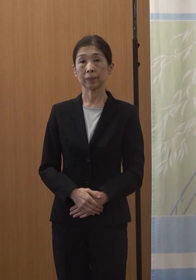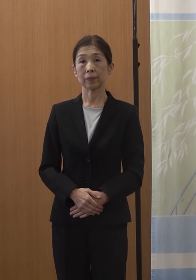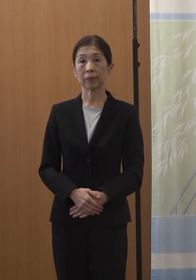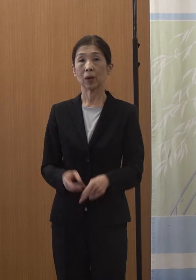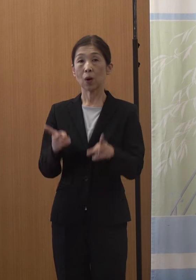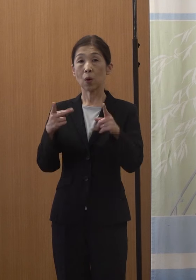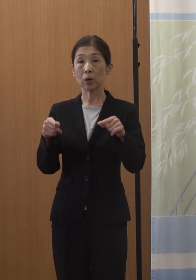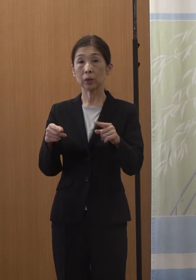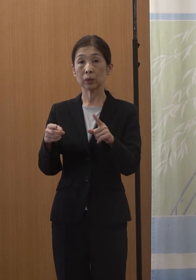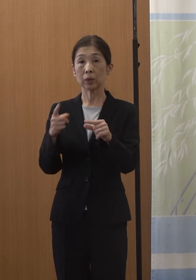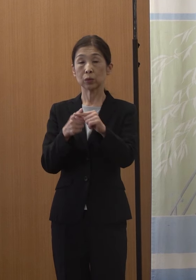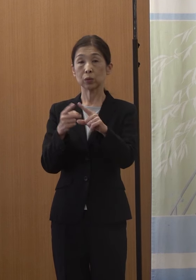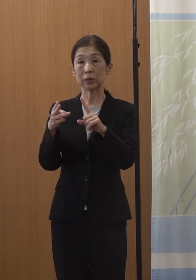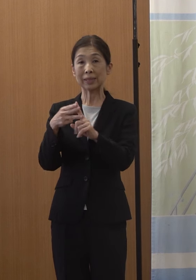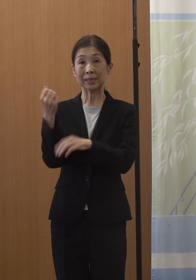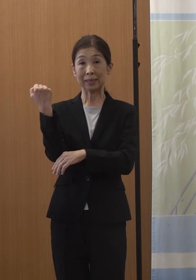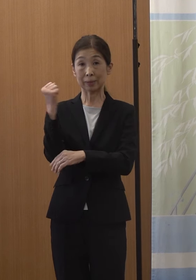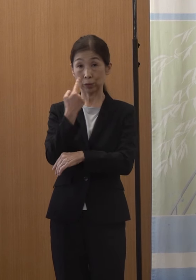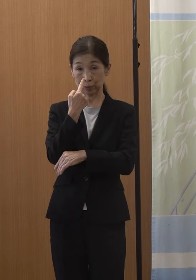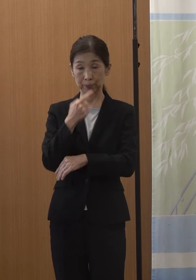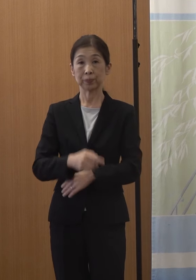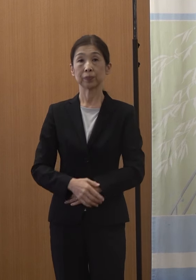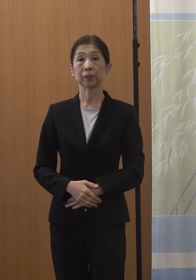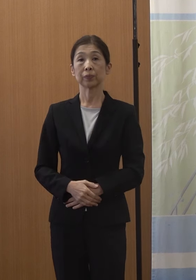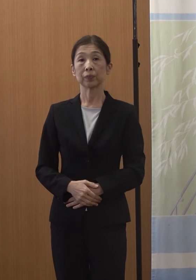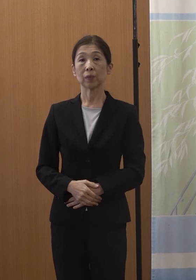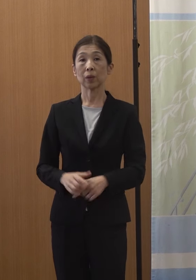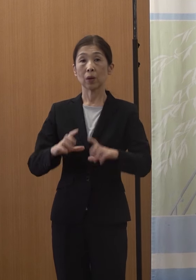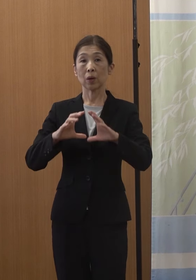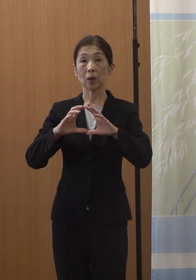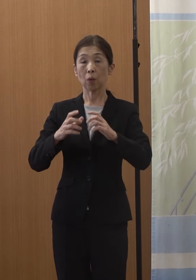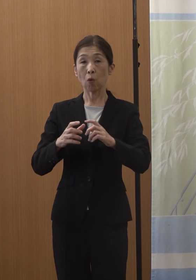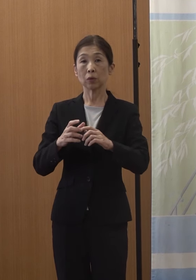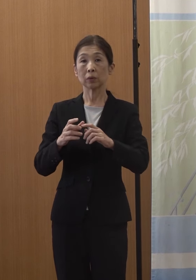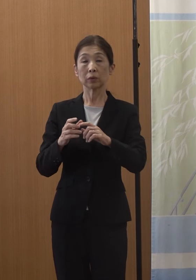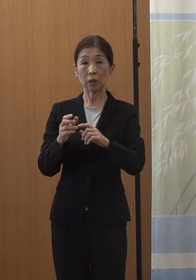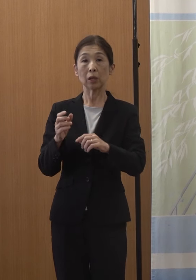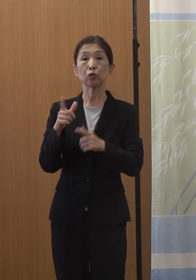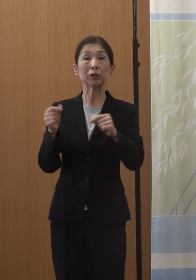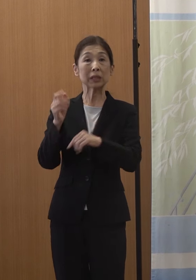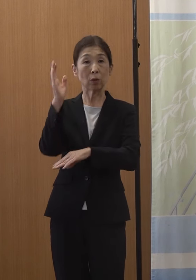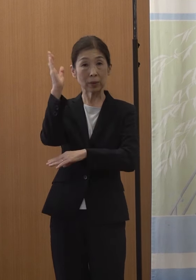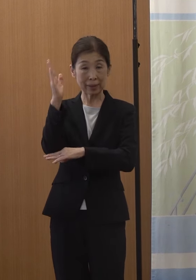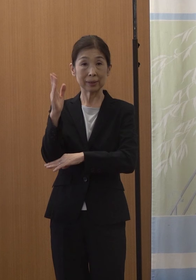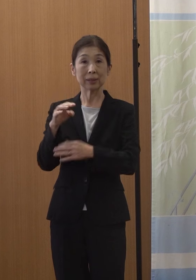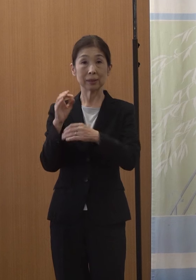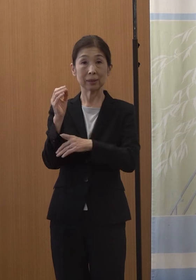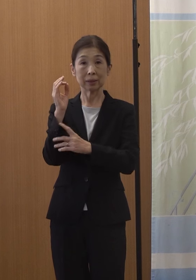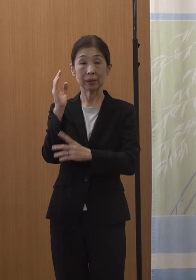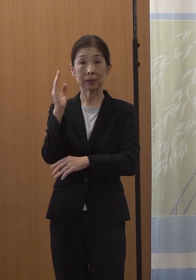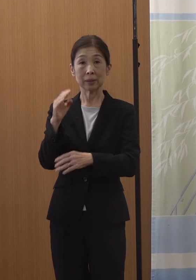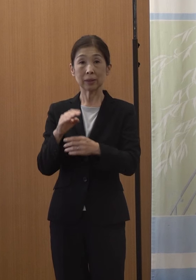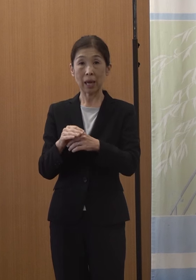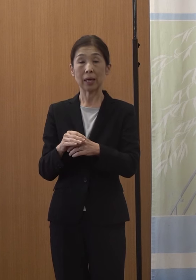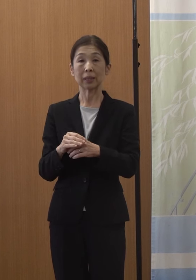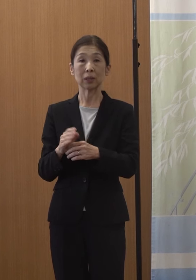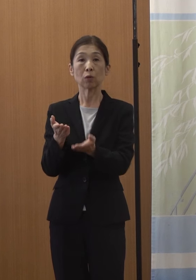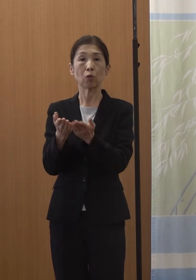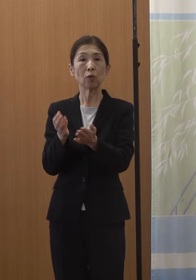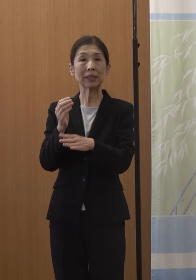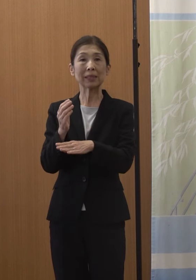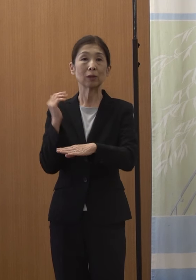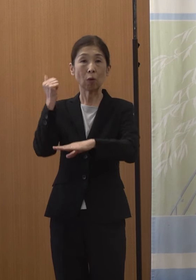北陸中日新聞の新井と申します。ちょっと国政に関することをお伺いしたいんですけれども、先日岸田総理が自